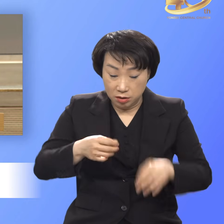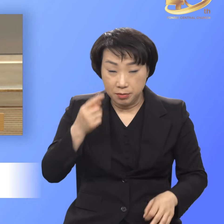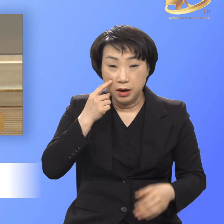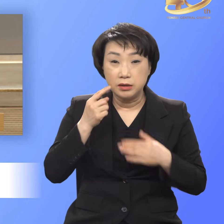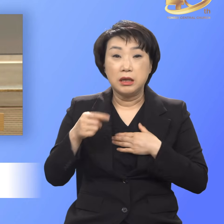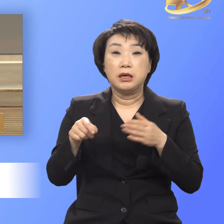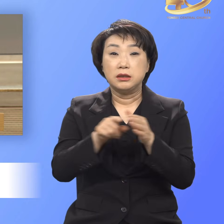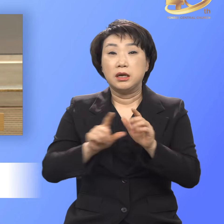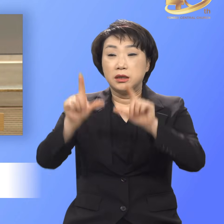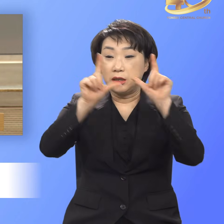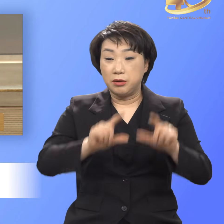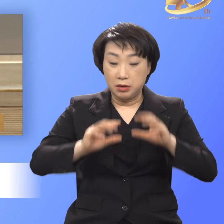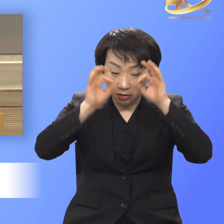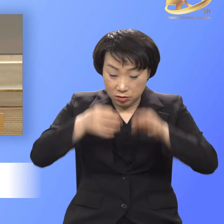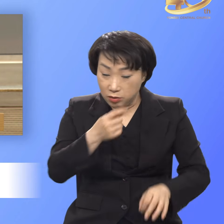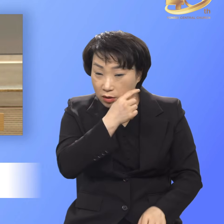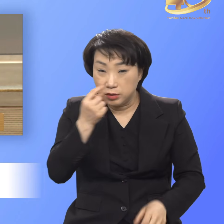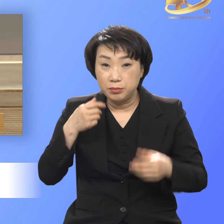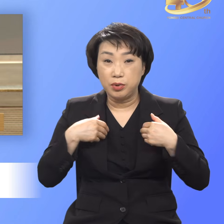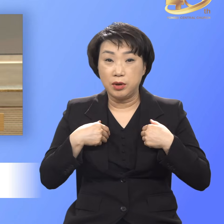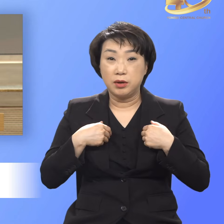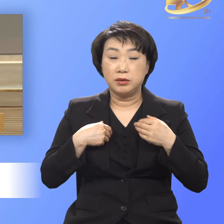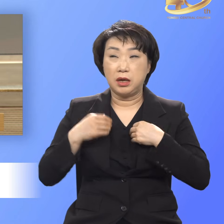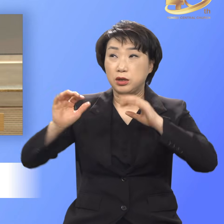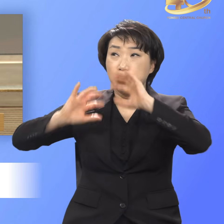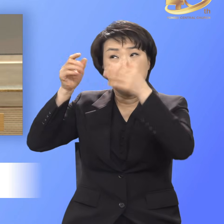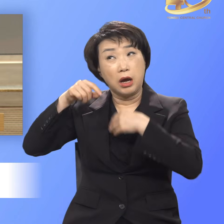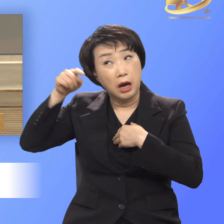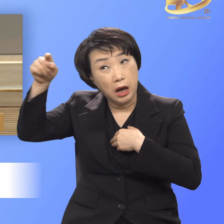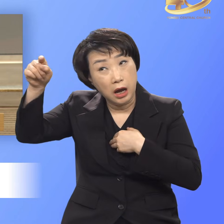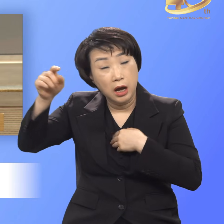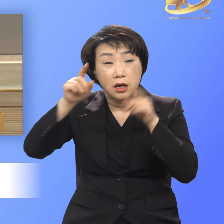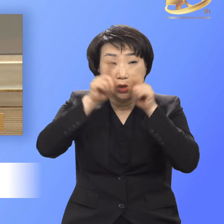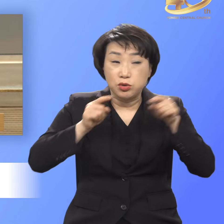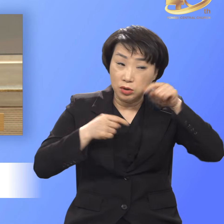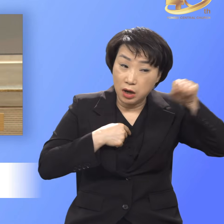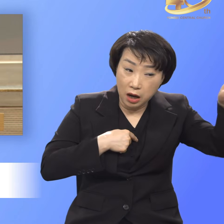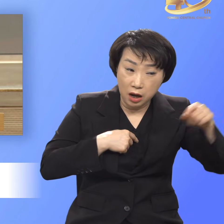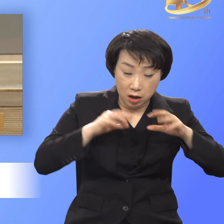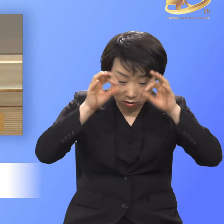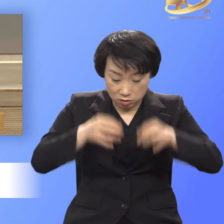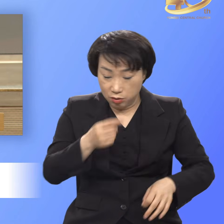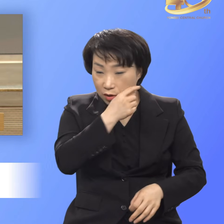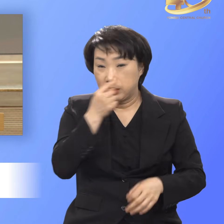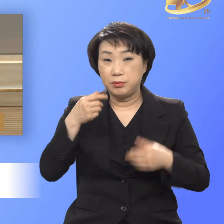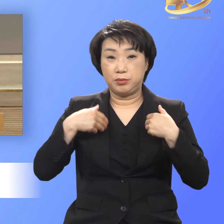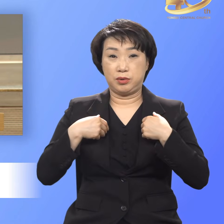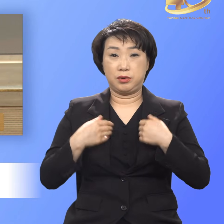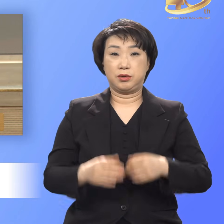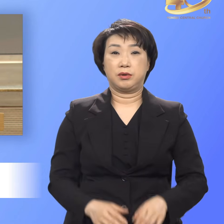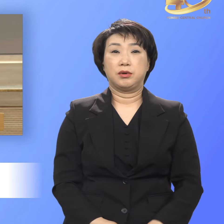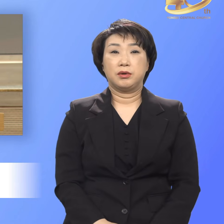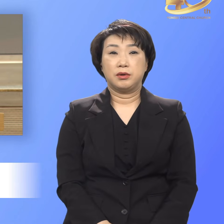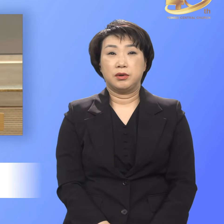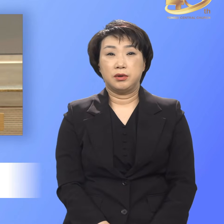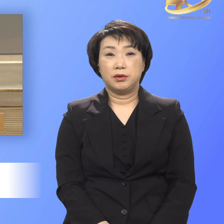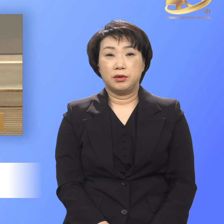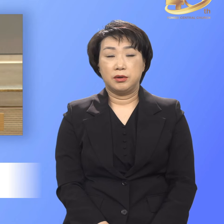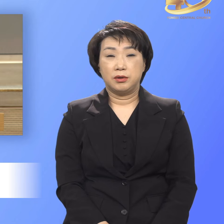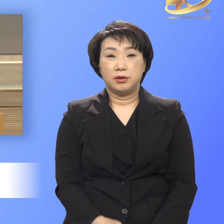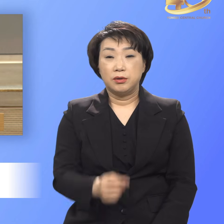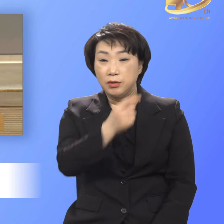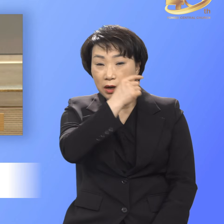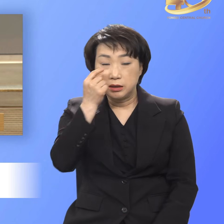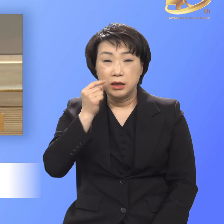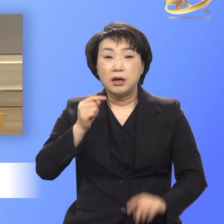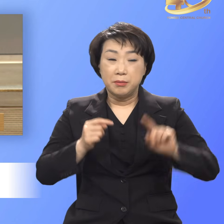내 신앙생활을 점검하는 것은 내가 천국 갈 사람이냐 지옥 갈 사람이냐를 점검해야 돼.